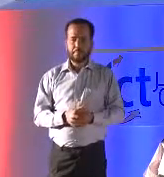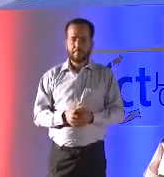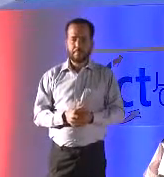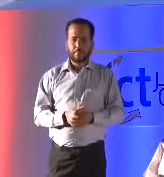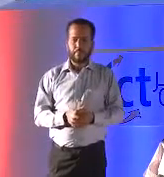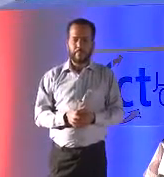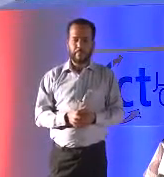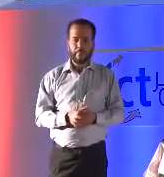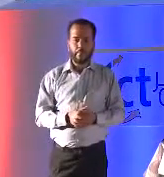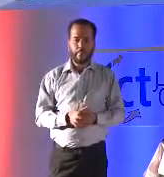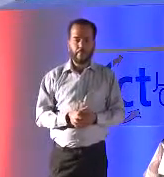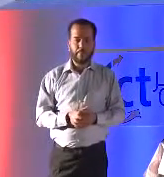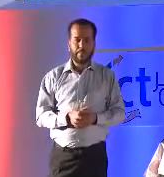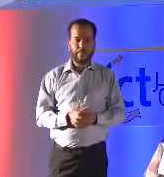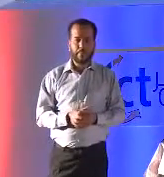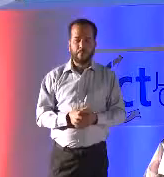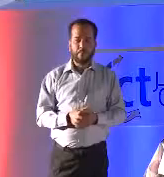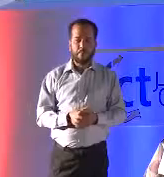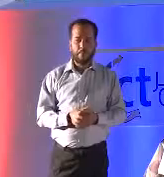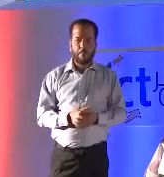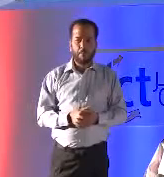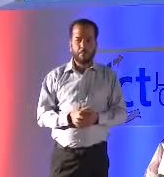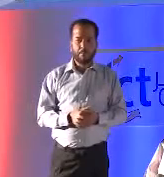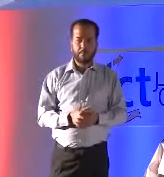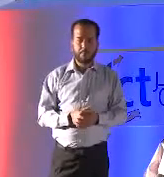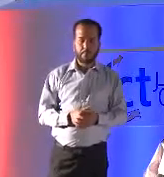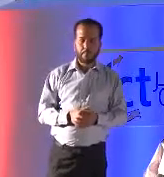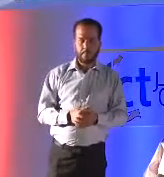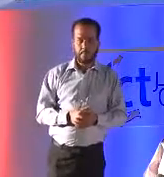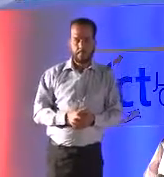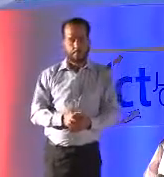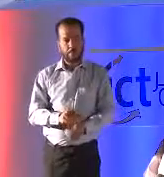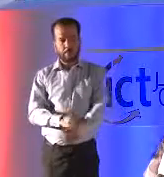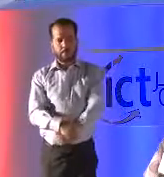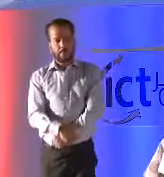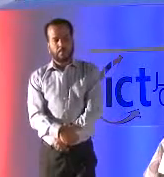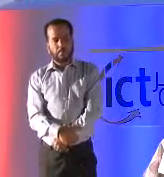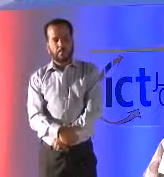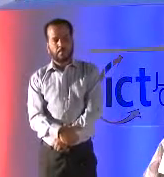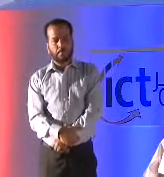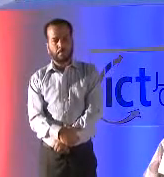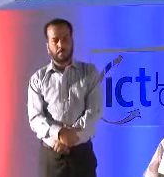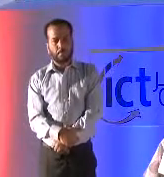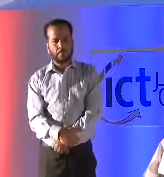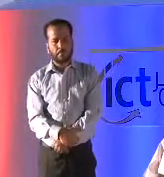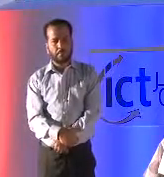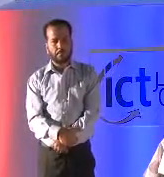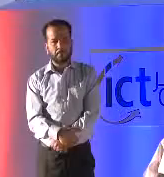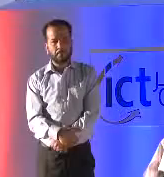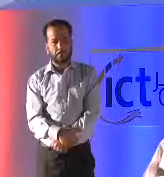point was the introduction of screen reader technology